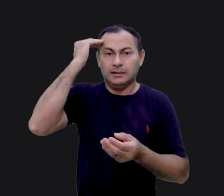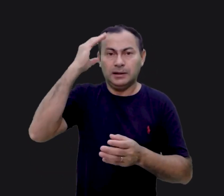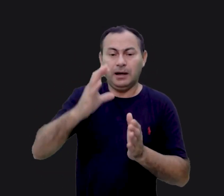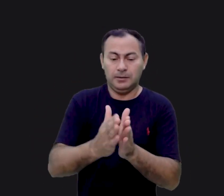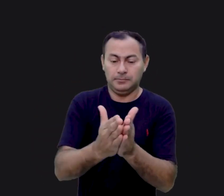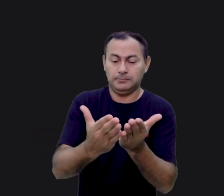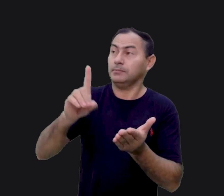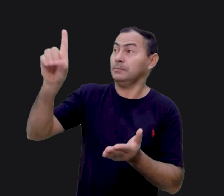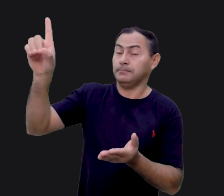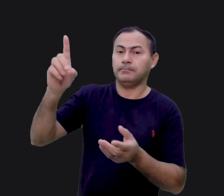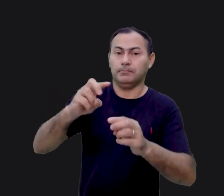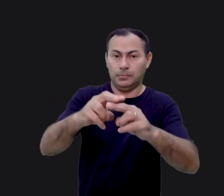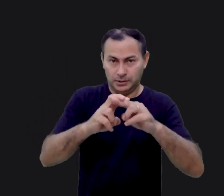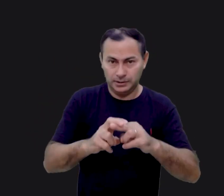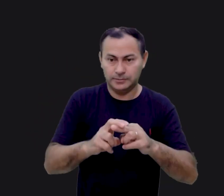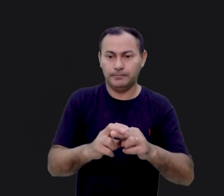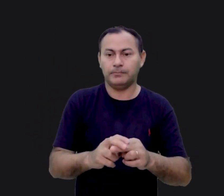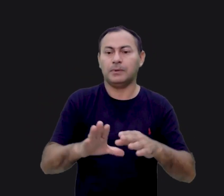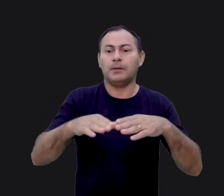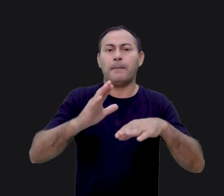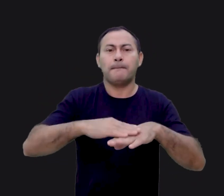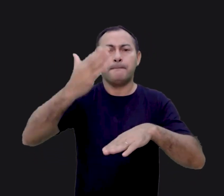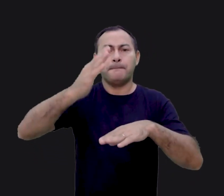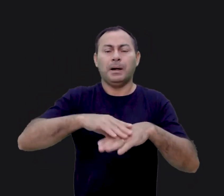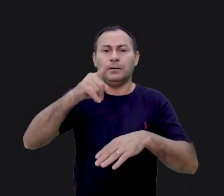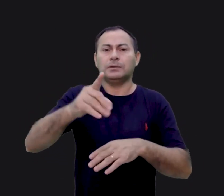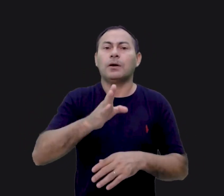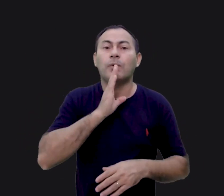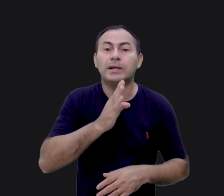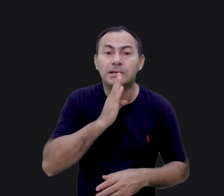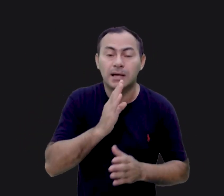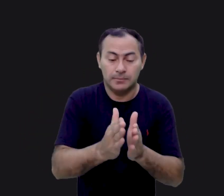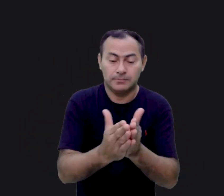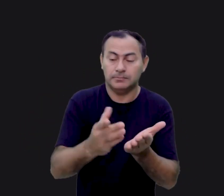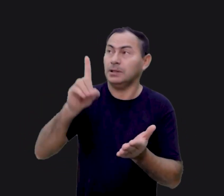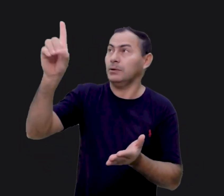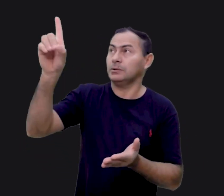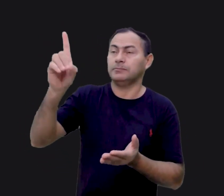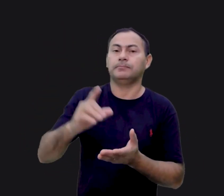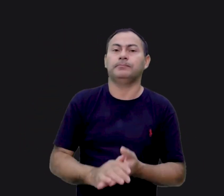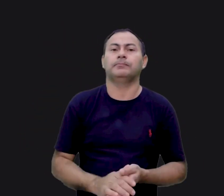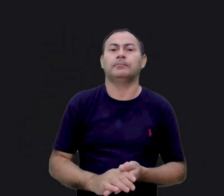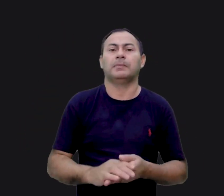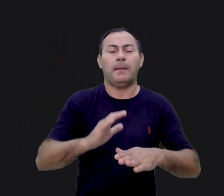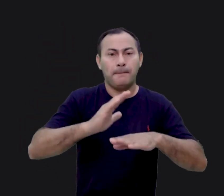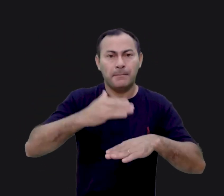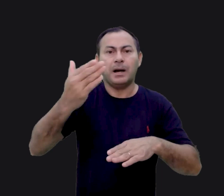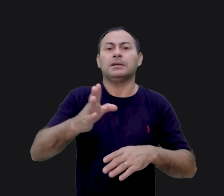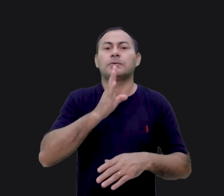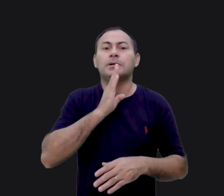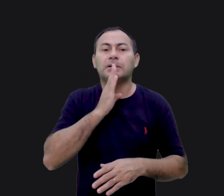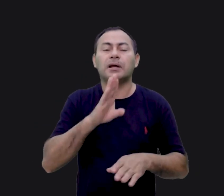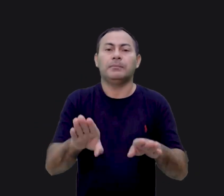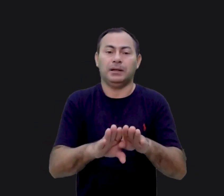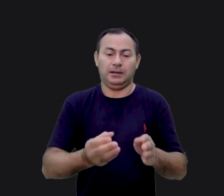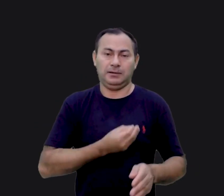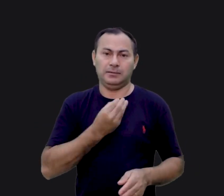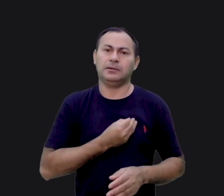da palavra de Deus portanto quanto mais você conhecer a palavra de Deus mais conhecer a vida